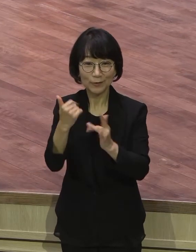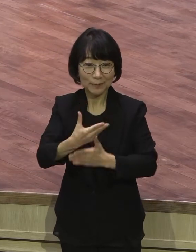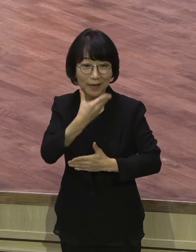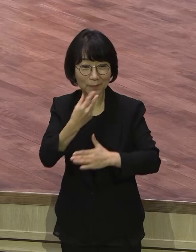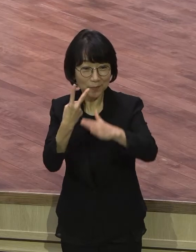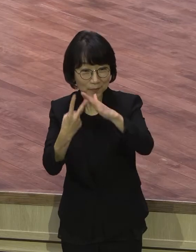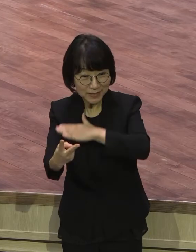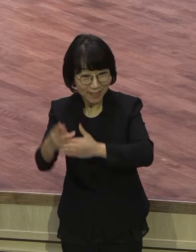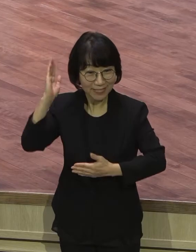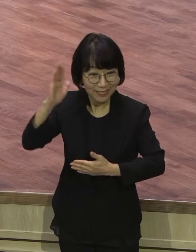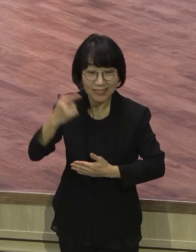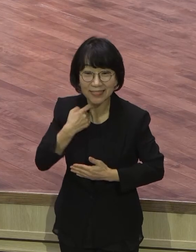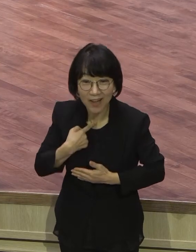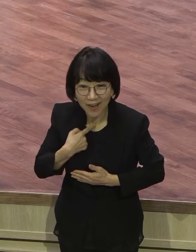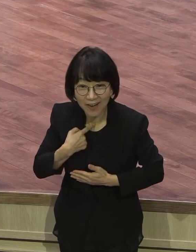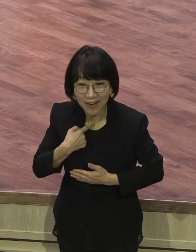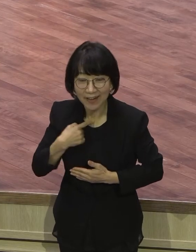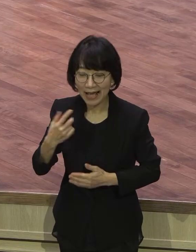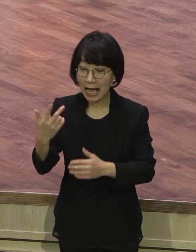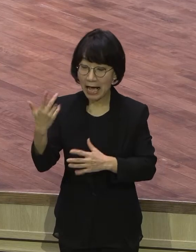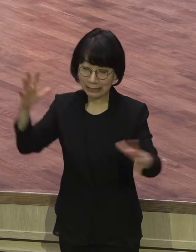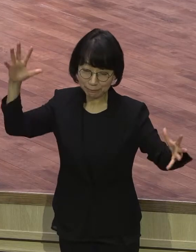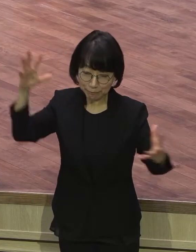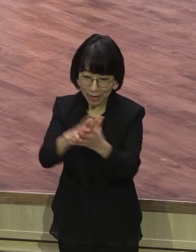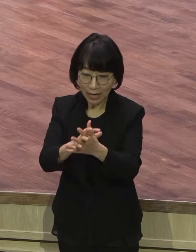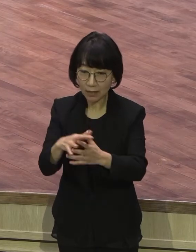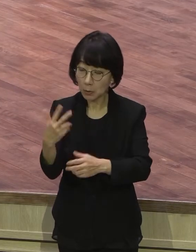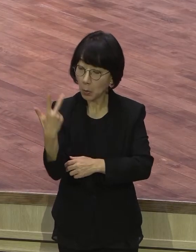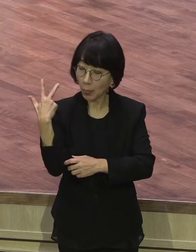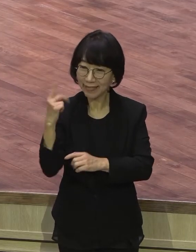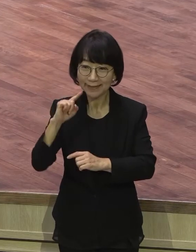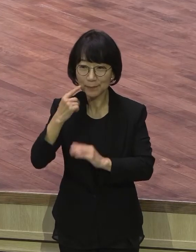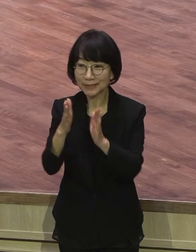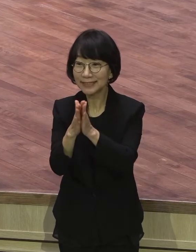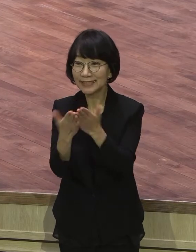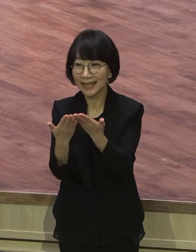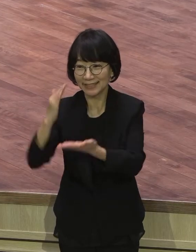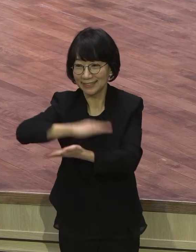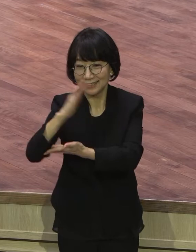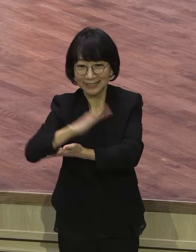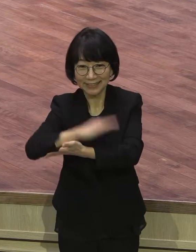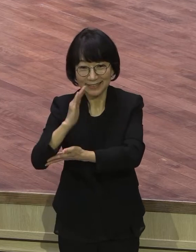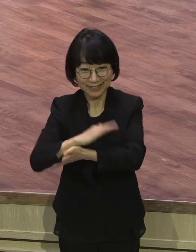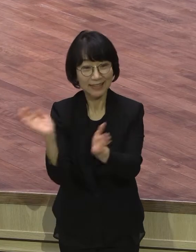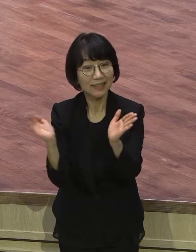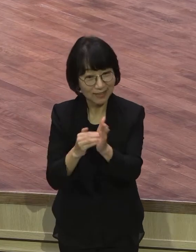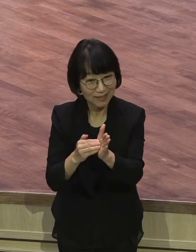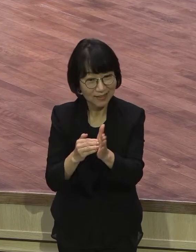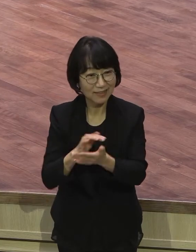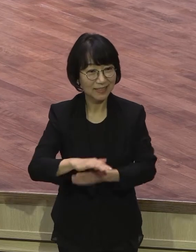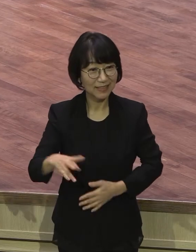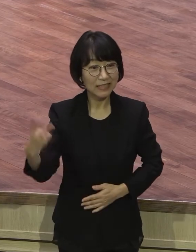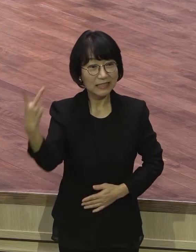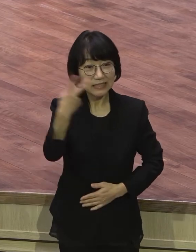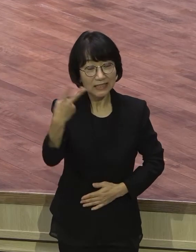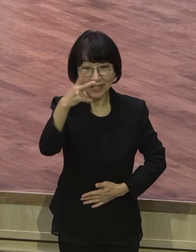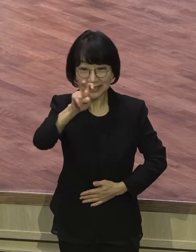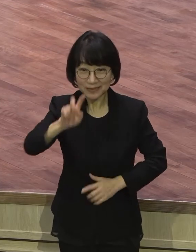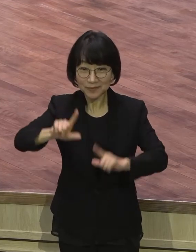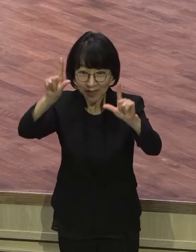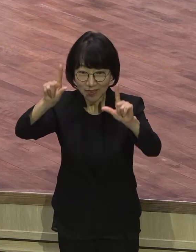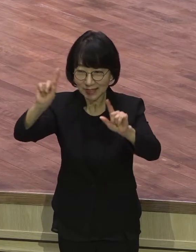드렸는데 지난주에 예쁜 책자로 그렇게 발간되었습니다. 2020년도 우리에게